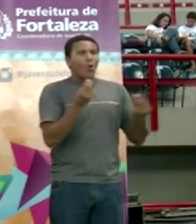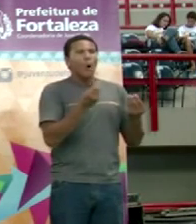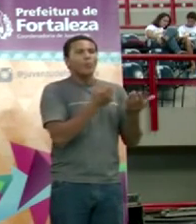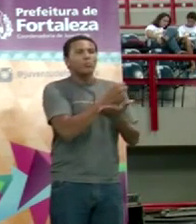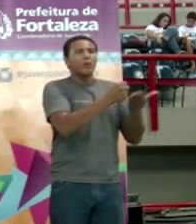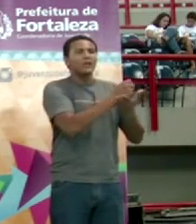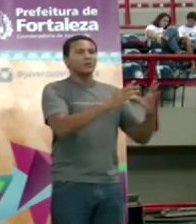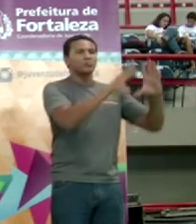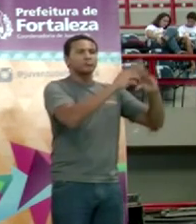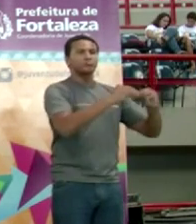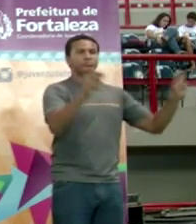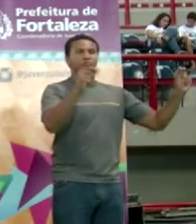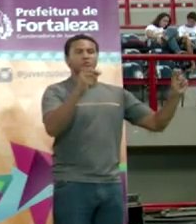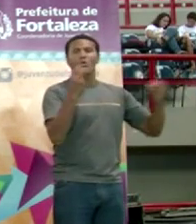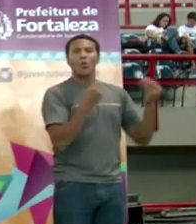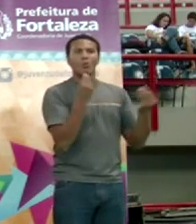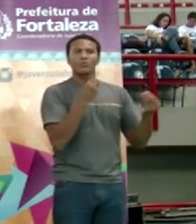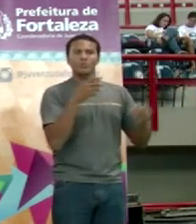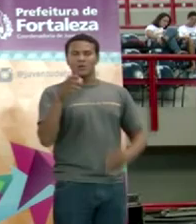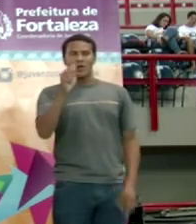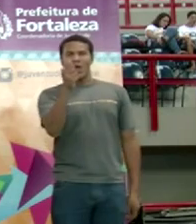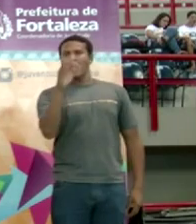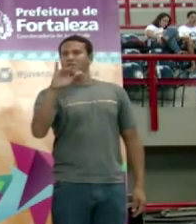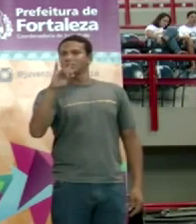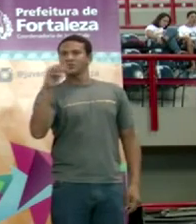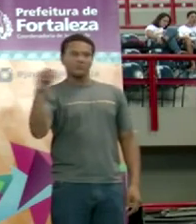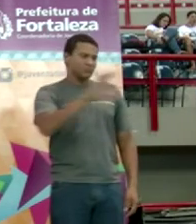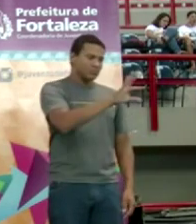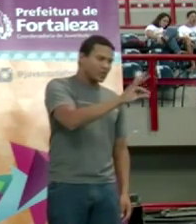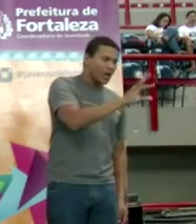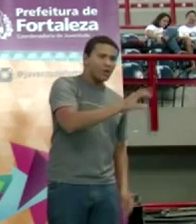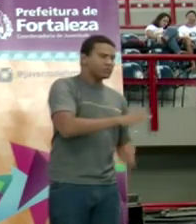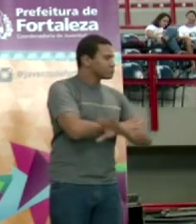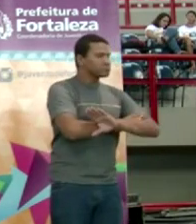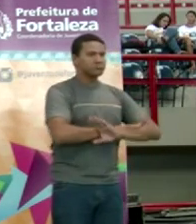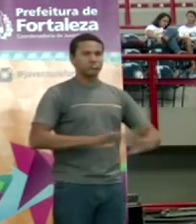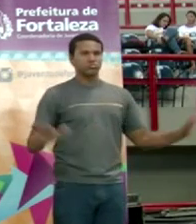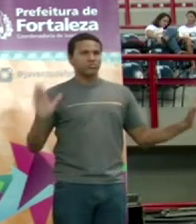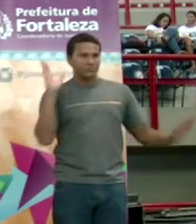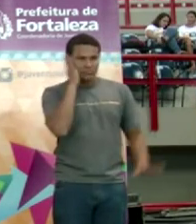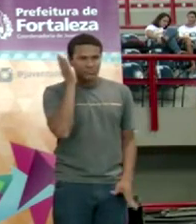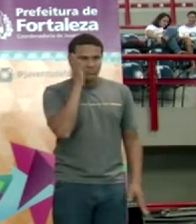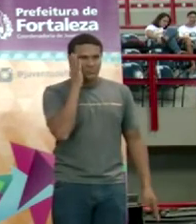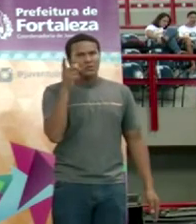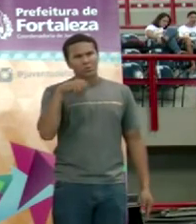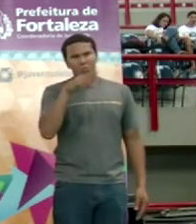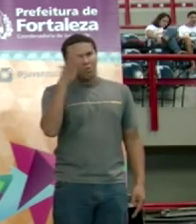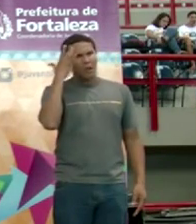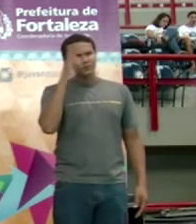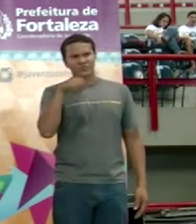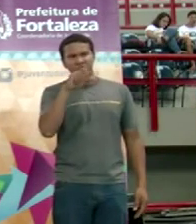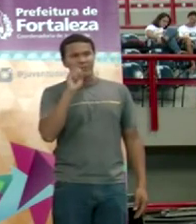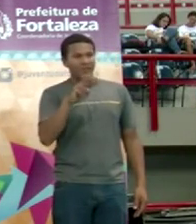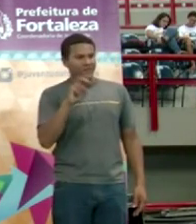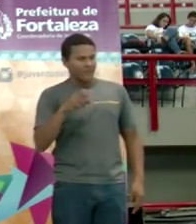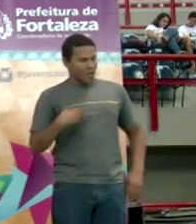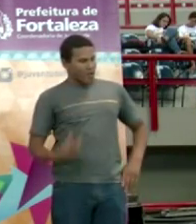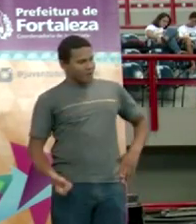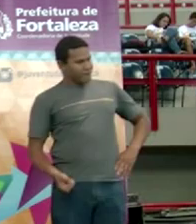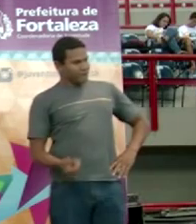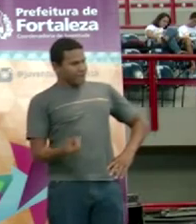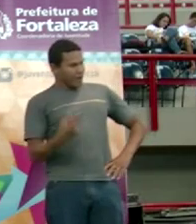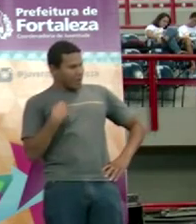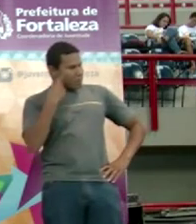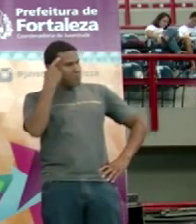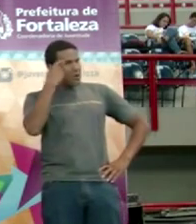Enem, é uma coisa do nosso cotidiano, né? Muitos de vocês já devem ter visto. Vixe, professor, eu não sabia. Quer dizer que eu pensava que o limão era porque era para dar